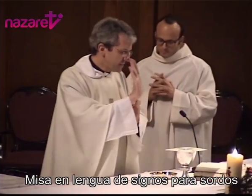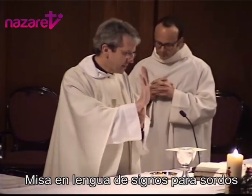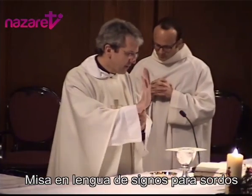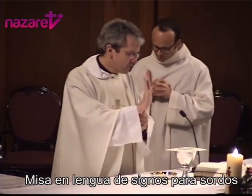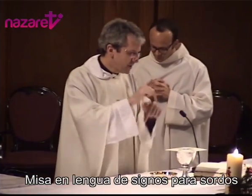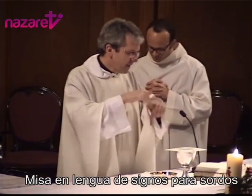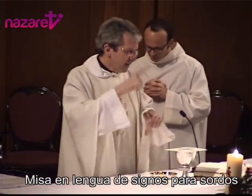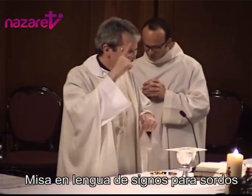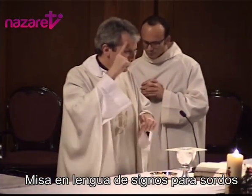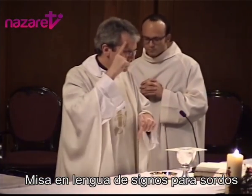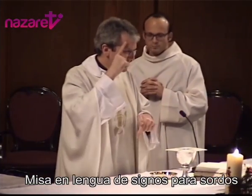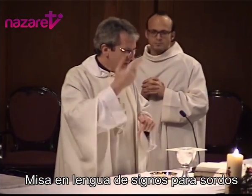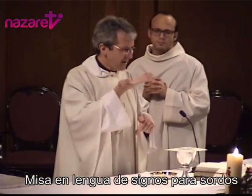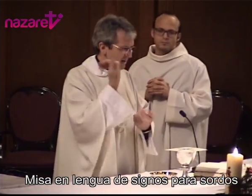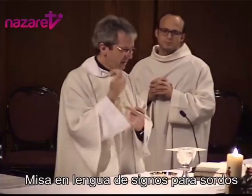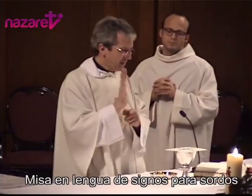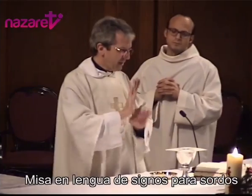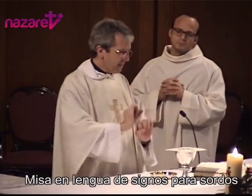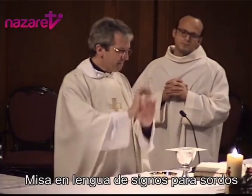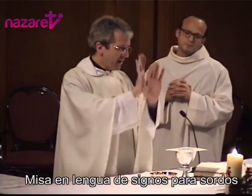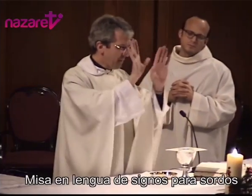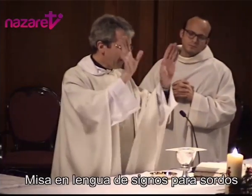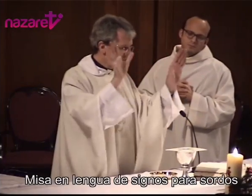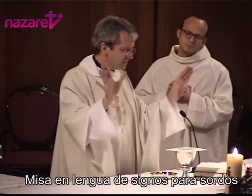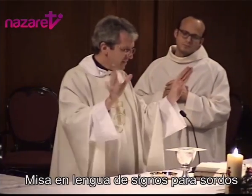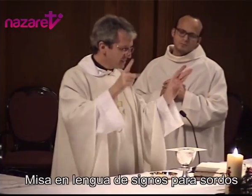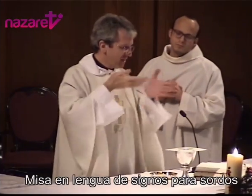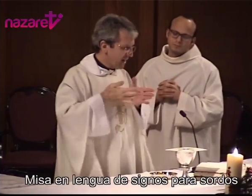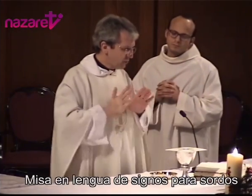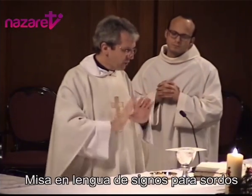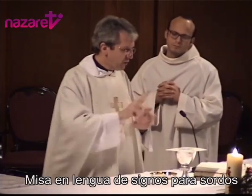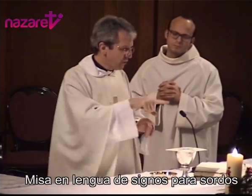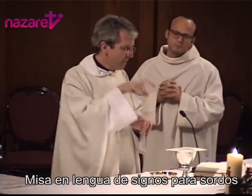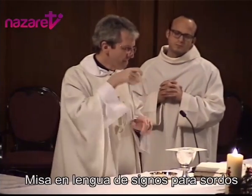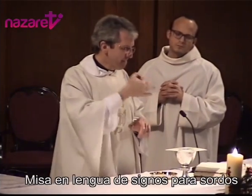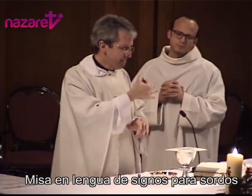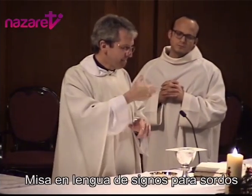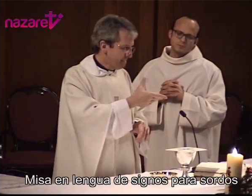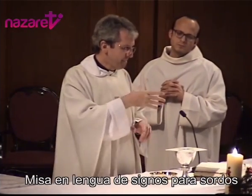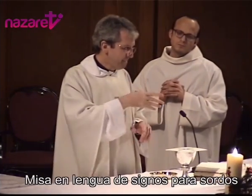te presentamos en este día en que te manifestaste a tu Hijo